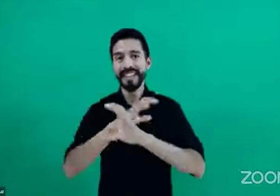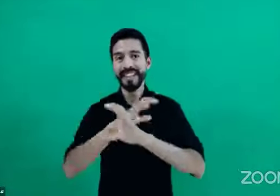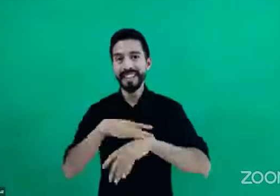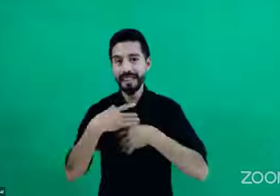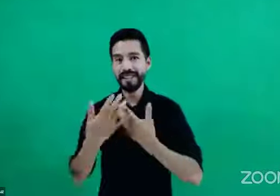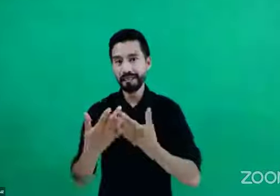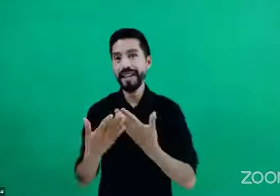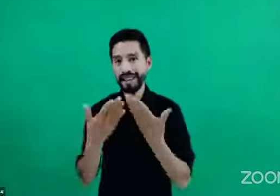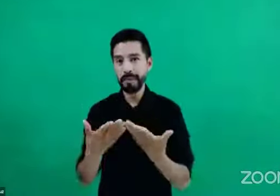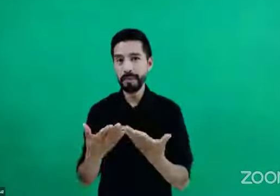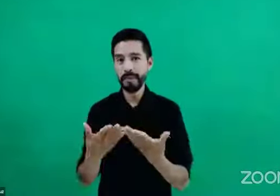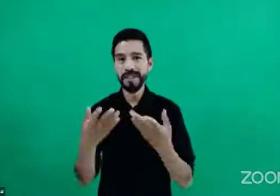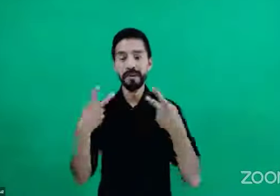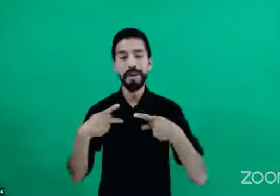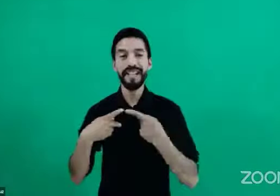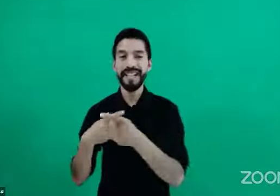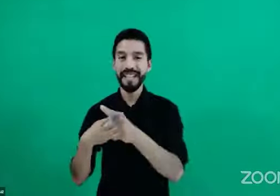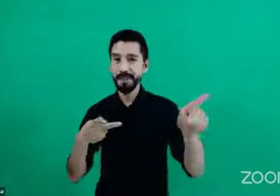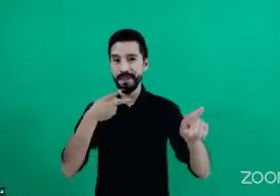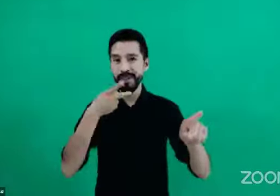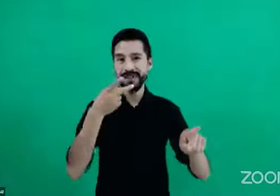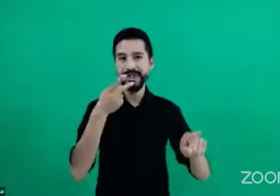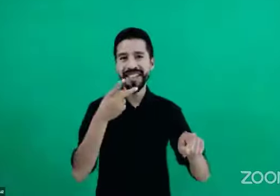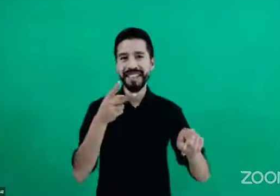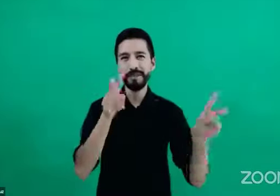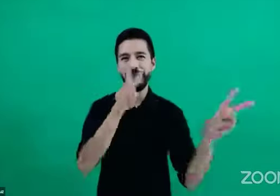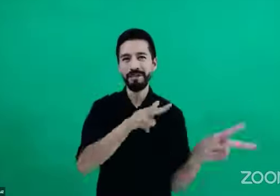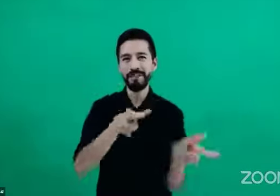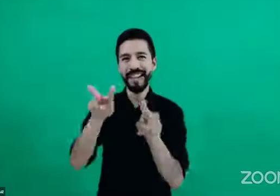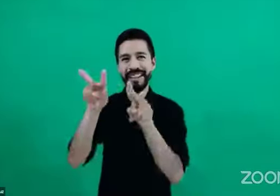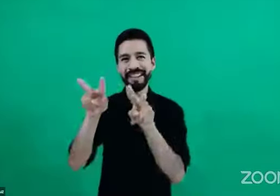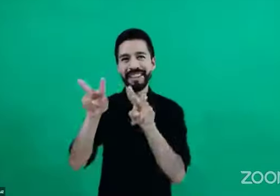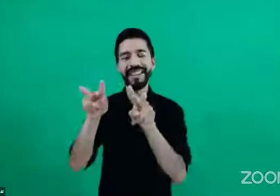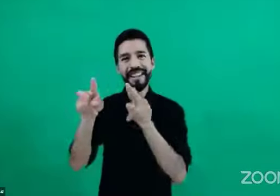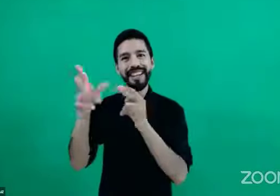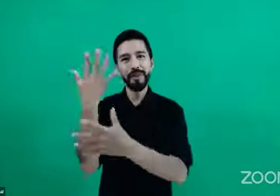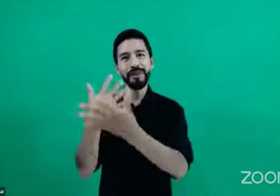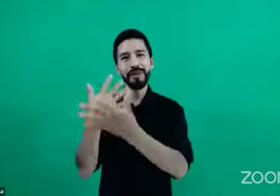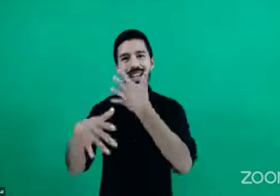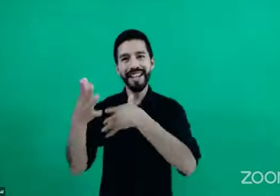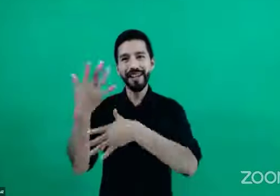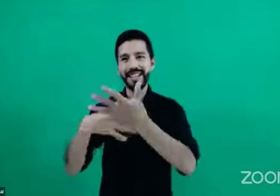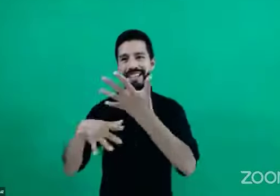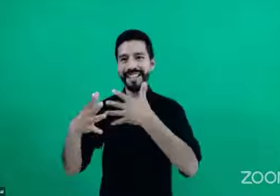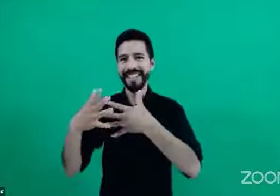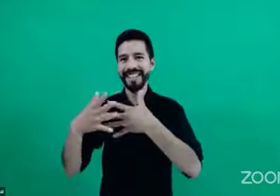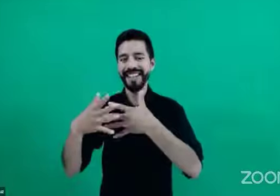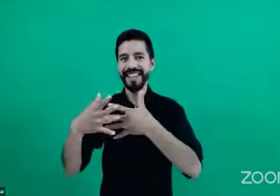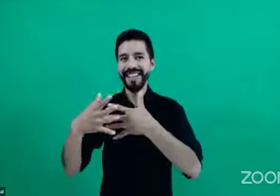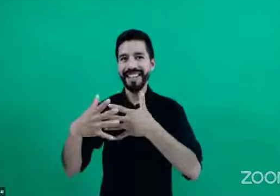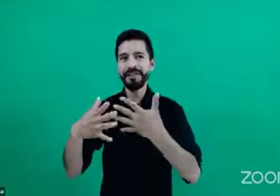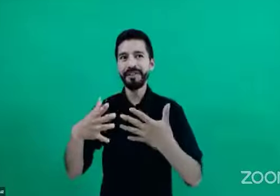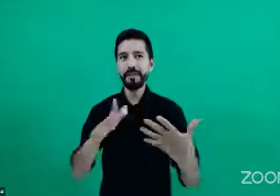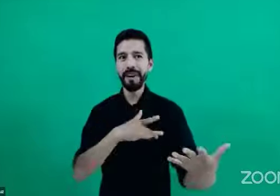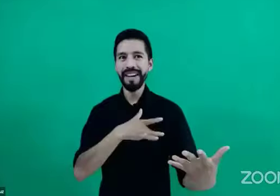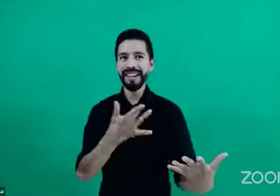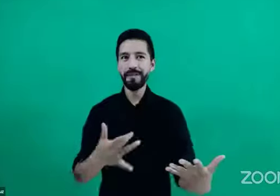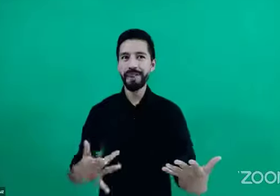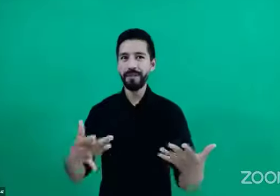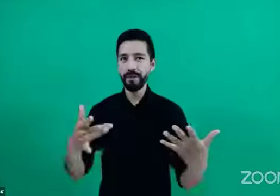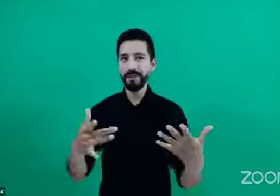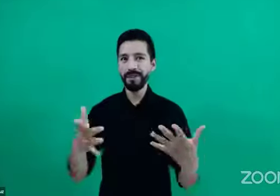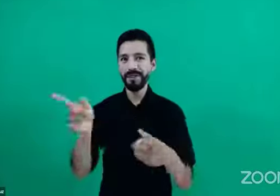canciones es para ese propósito, para que las personas oyentes puedan voltear a ver en cuanto a la lengua de señas, que ellos se